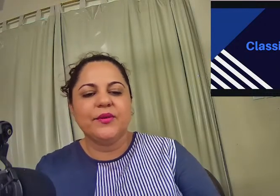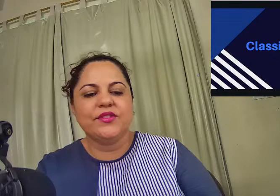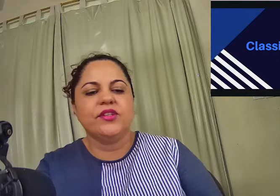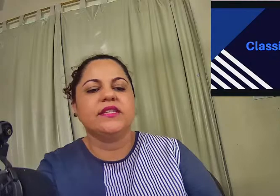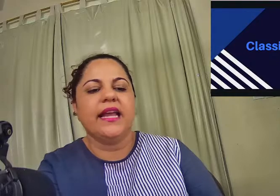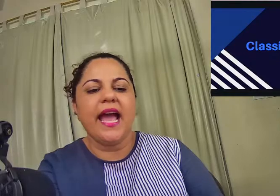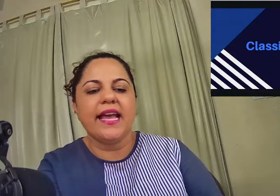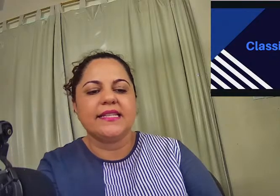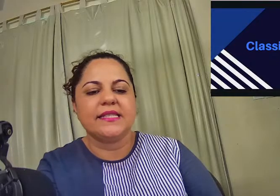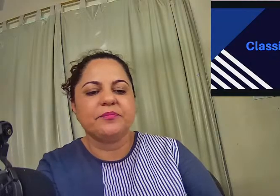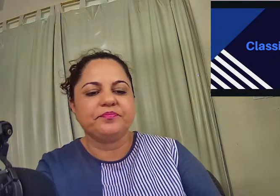de sinais,